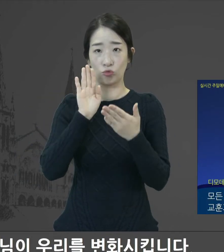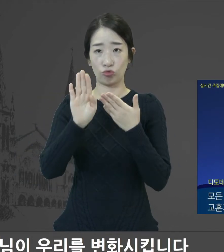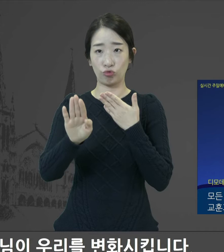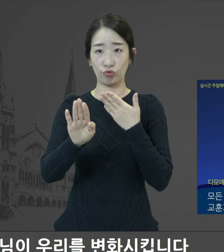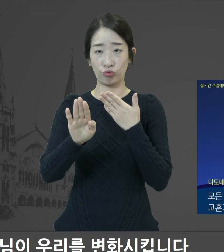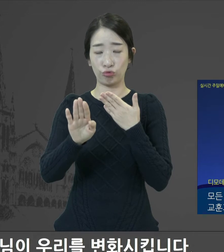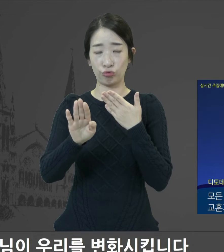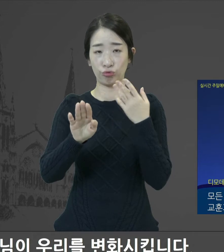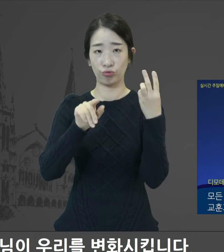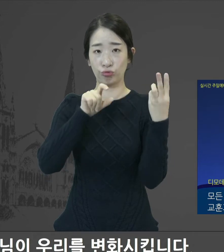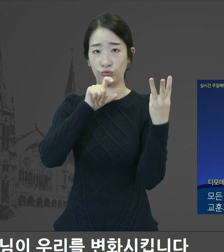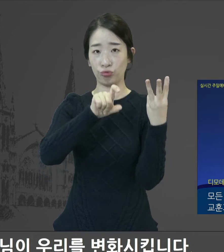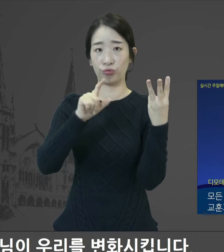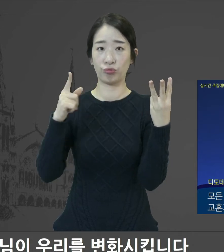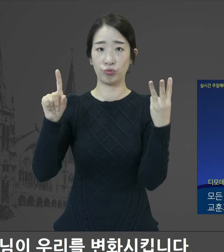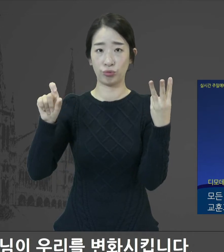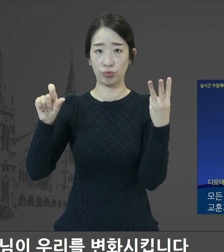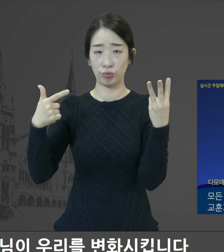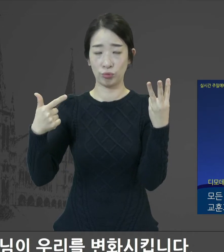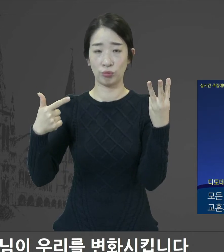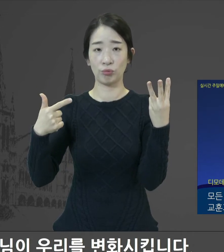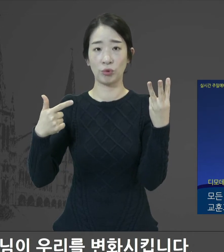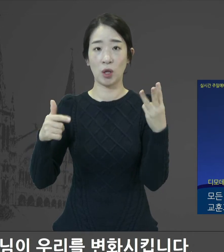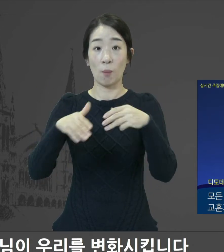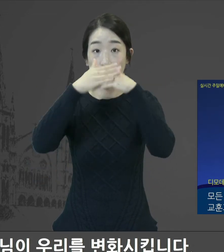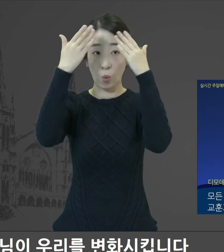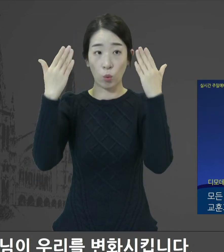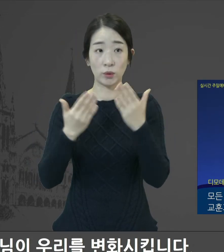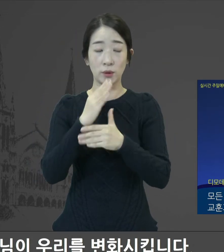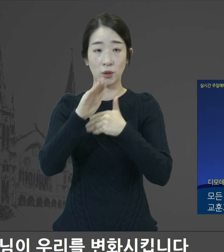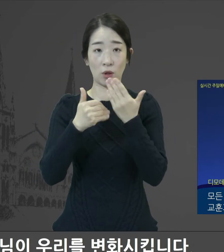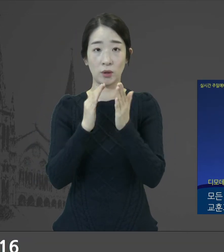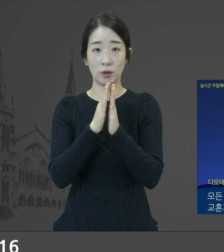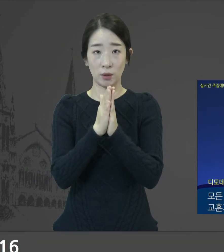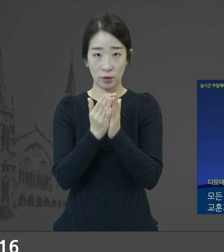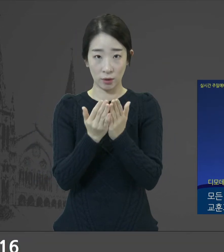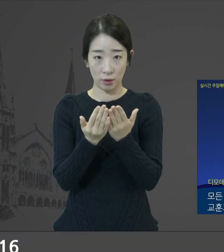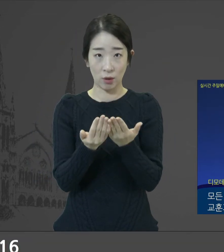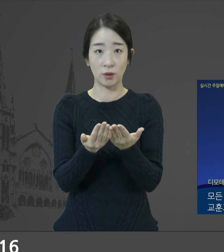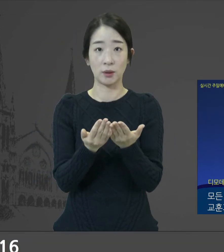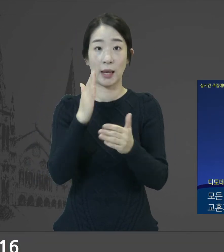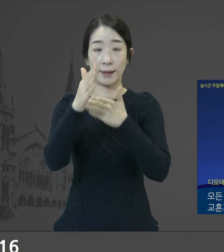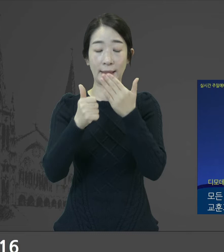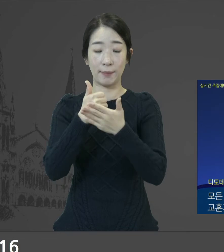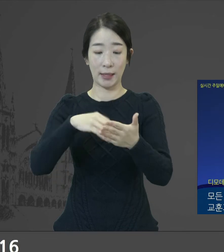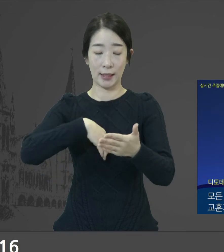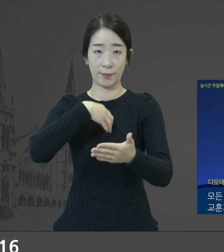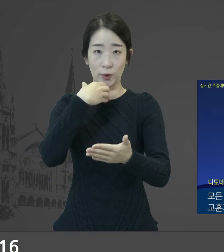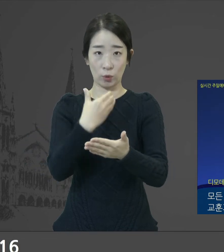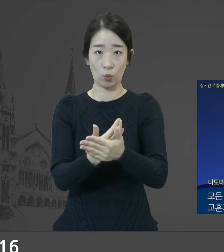한번 읽지요. 모든 성경은 하나님의 감동으로 된 것으로